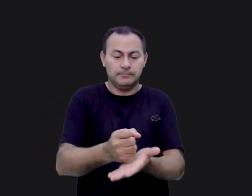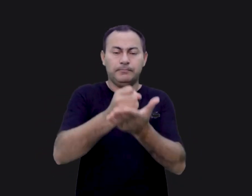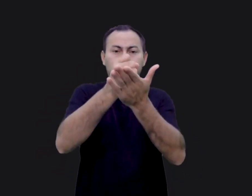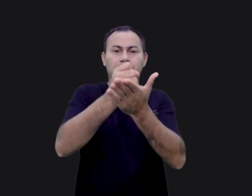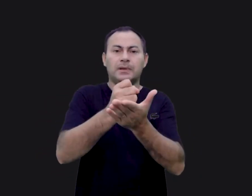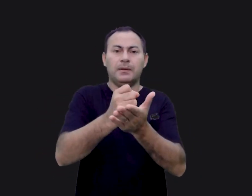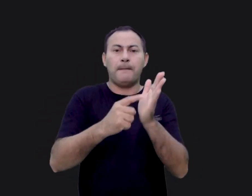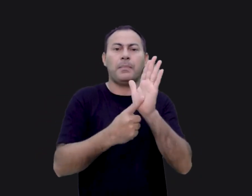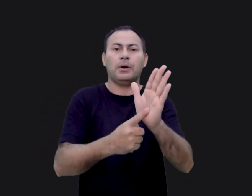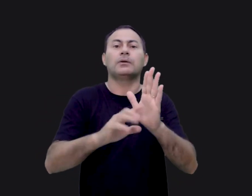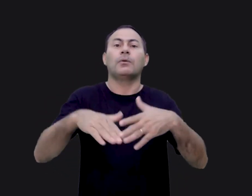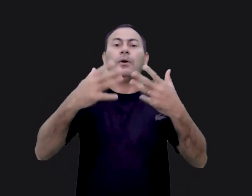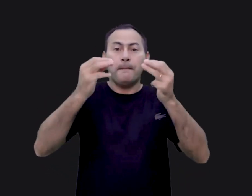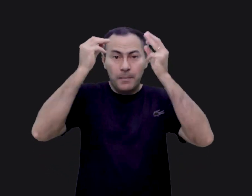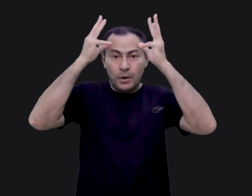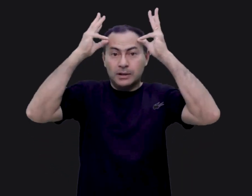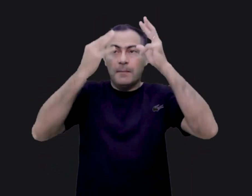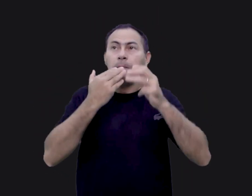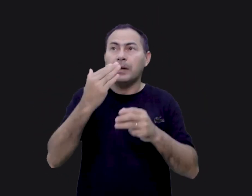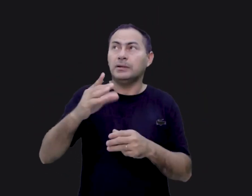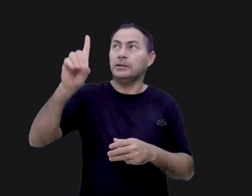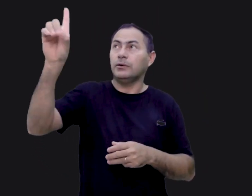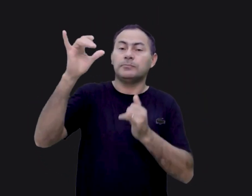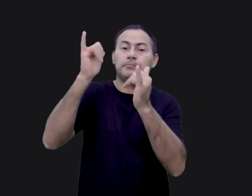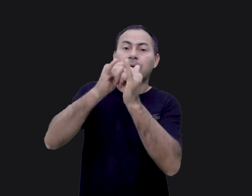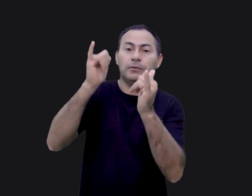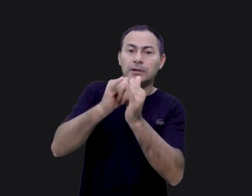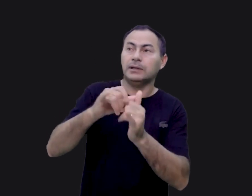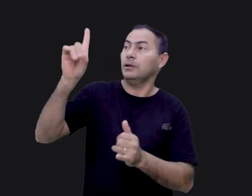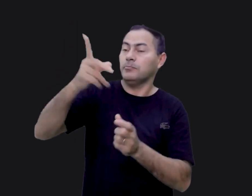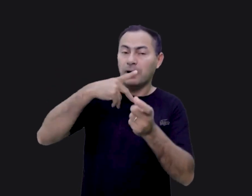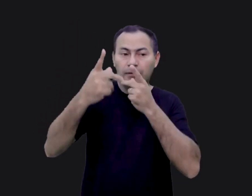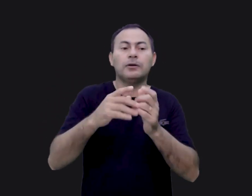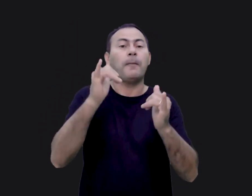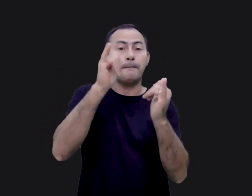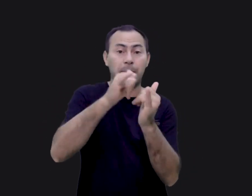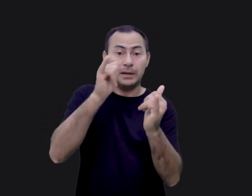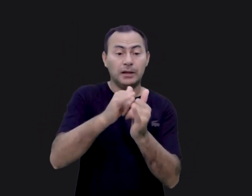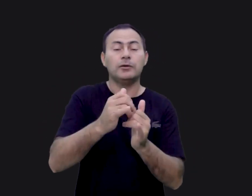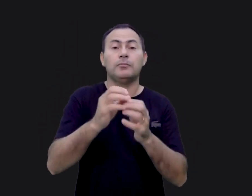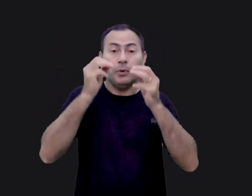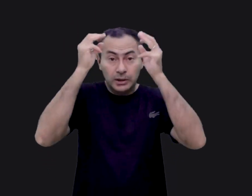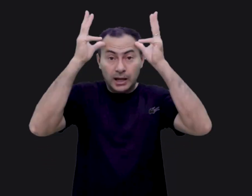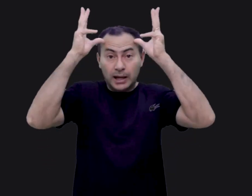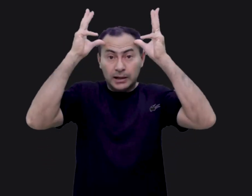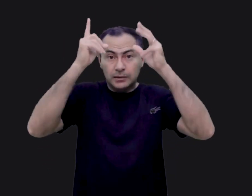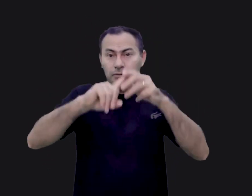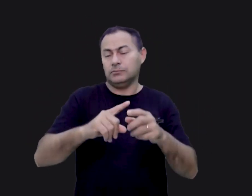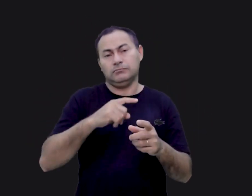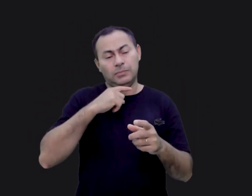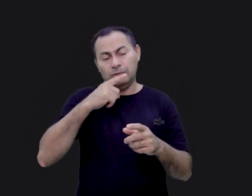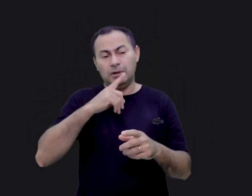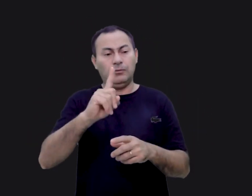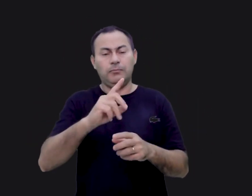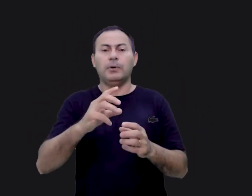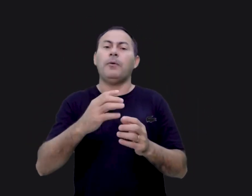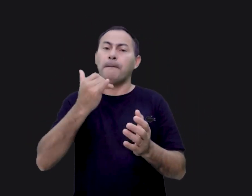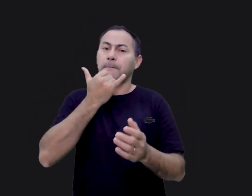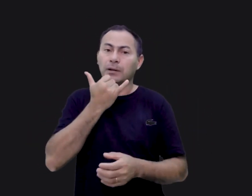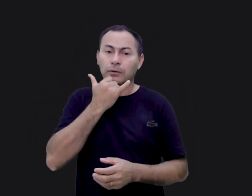referente à salvação está ilustrada quando Moisés pediu que Deus os perdoasse e Deus diz, eu os perdoo, Moisés. Não há dúvidas quanto ao